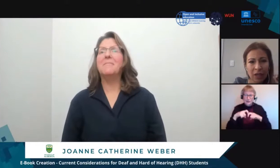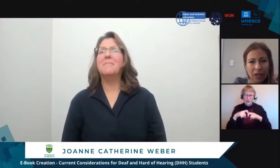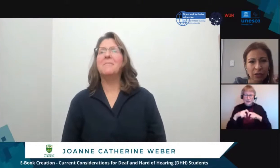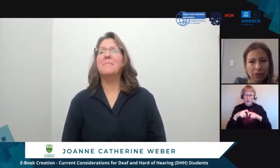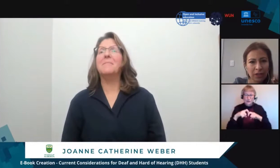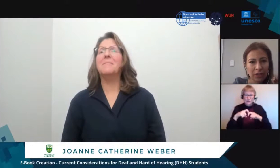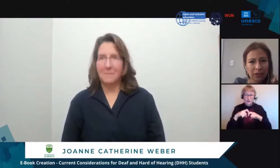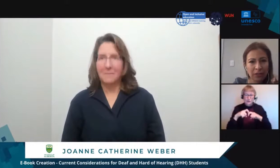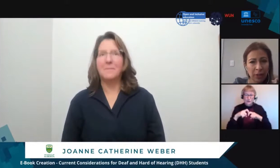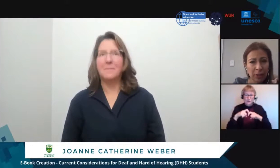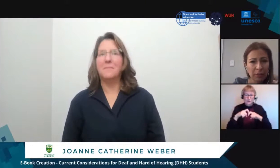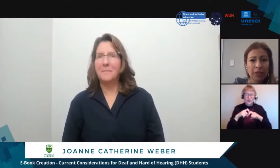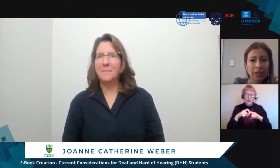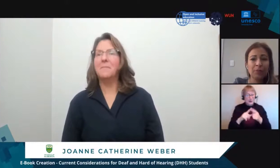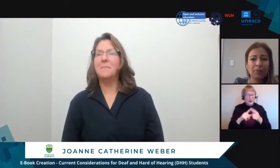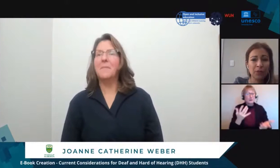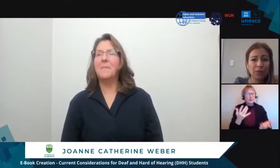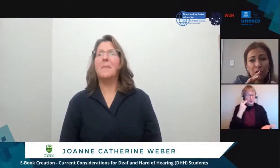mientras esperamos.